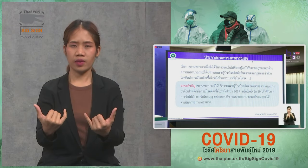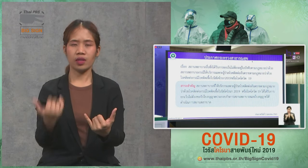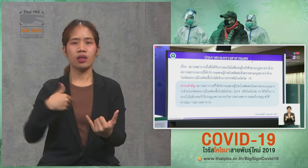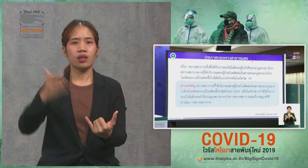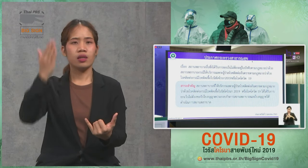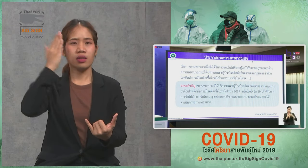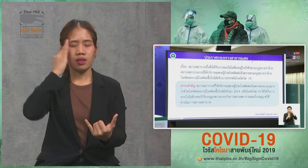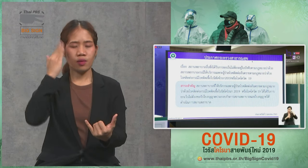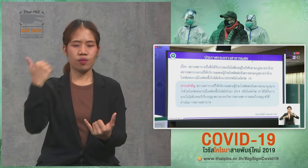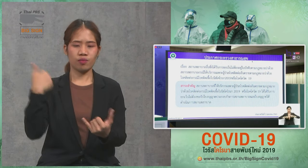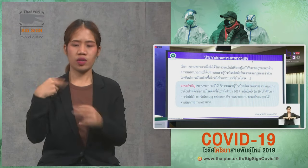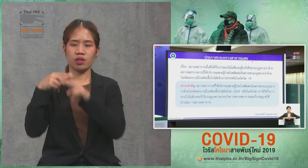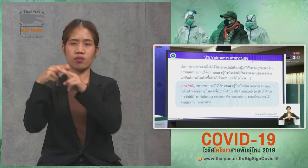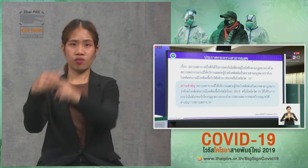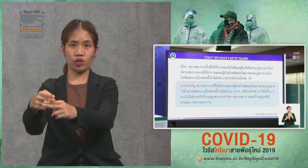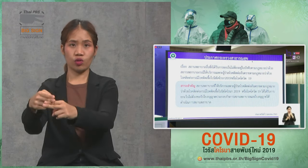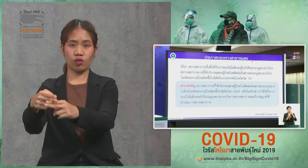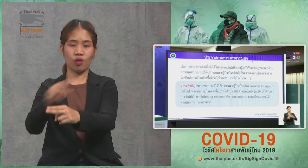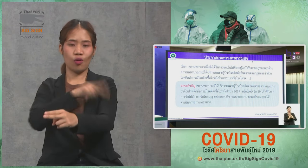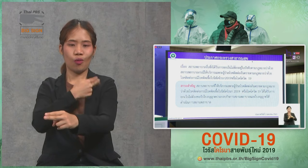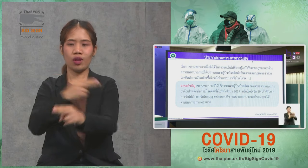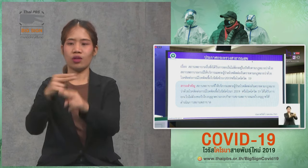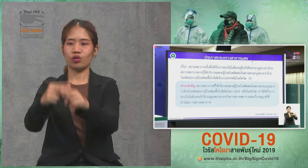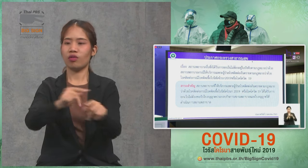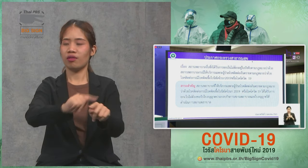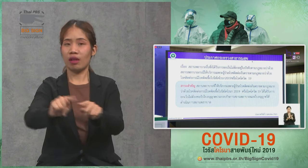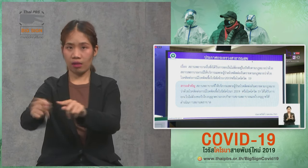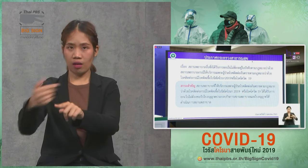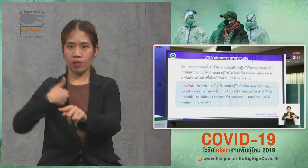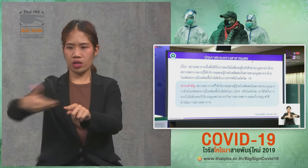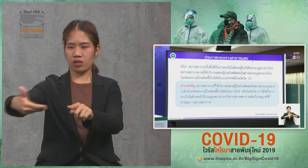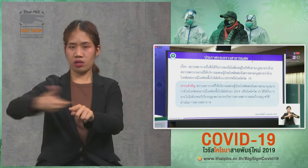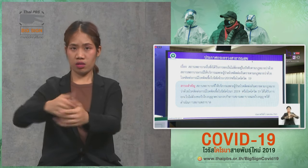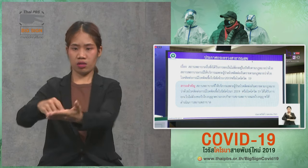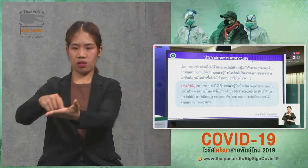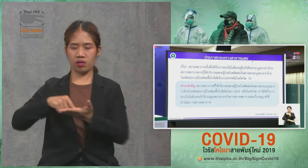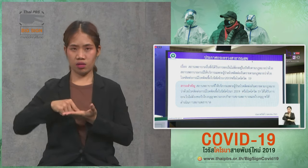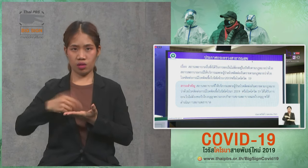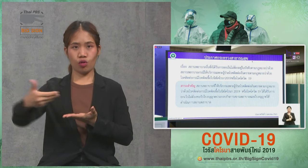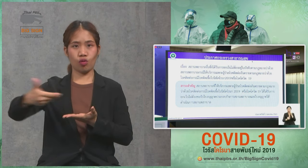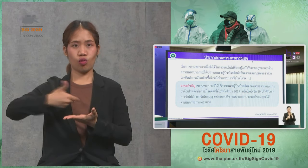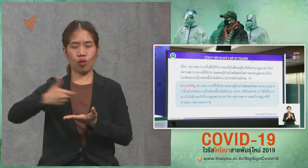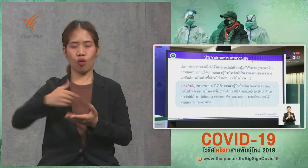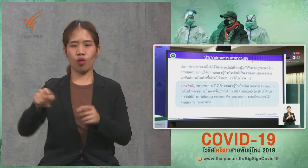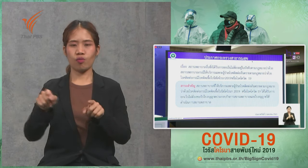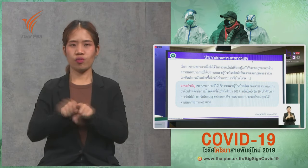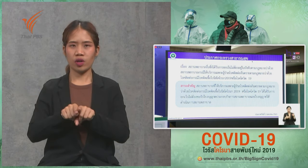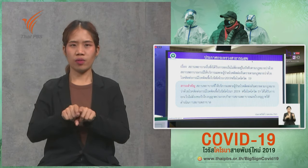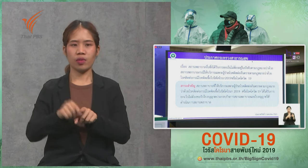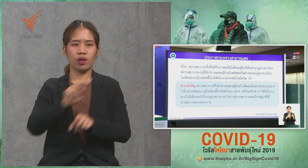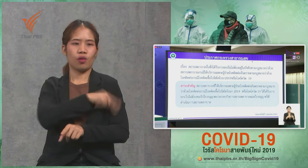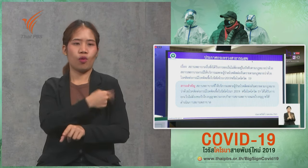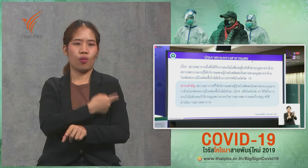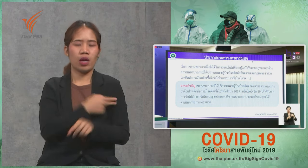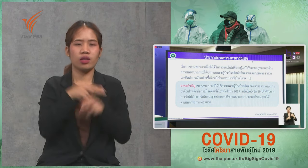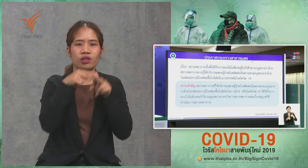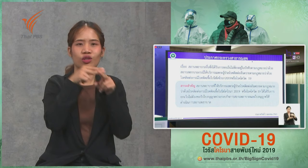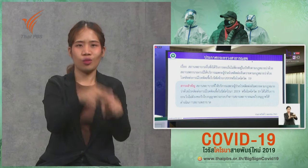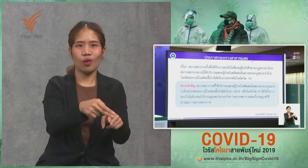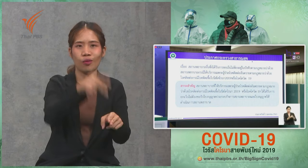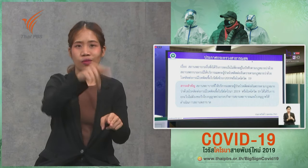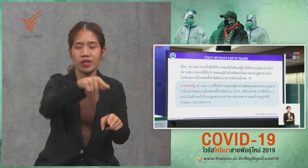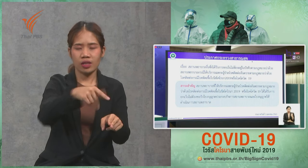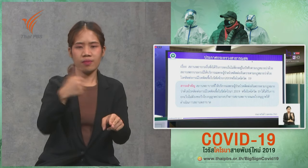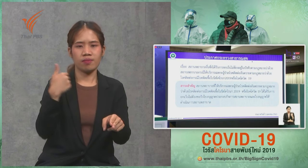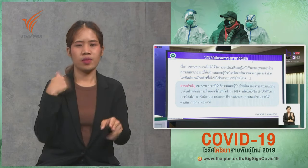นกำลังจะมายื่นขอตั้งเป็นโรงพยาบาลสนามเฉพาะกิจเนี่ยอยู่2ที่นะครับแห่งหนึ่งประมาณ